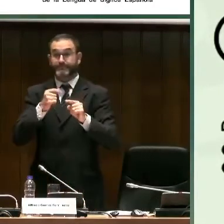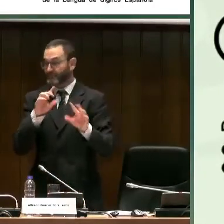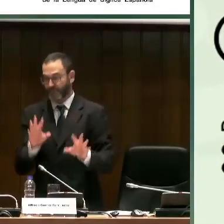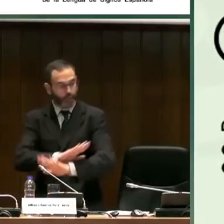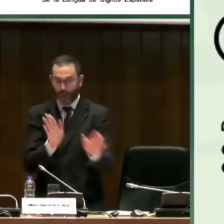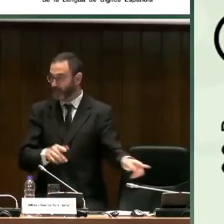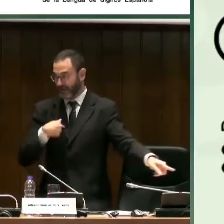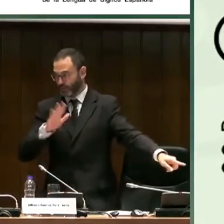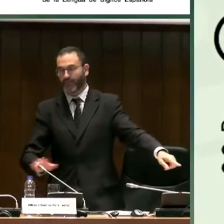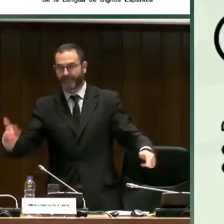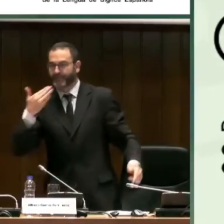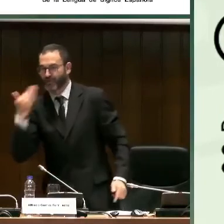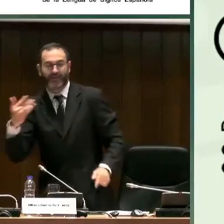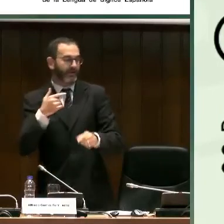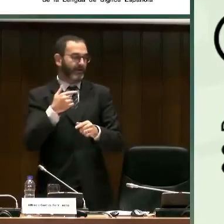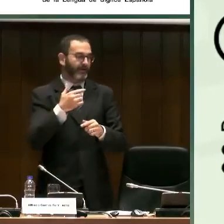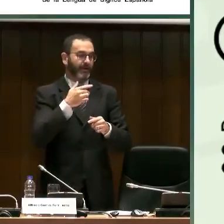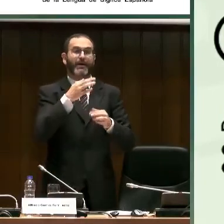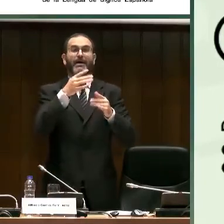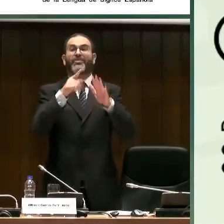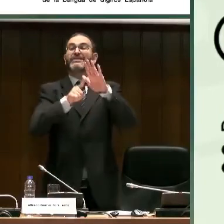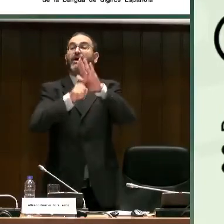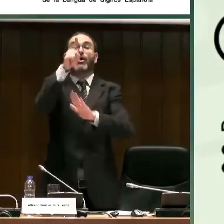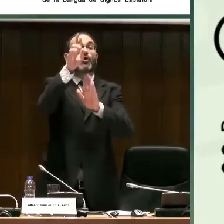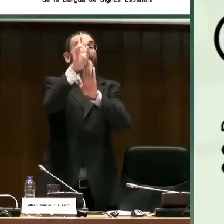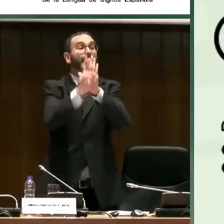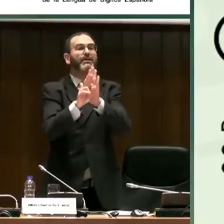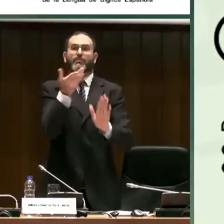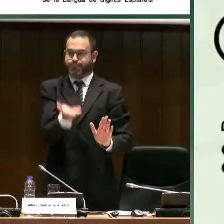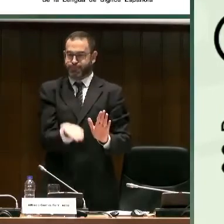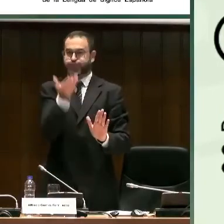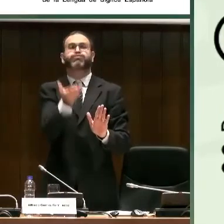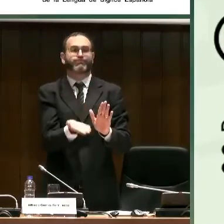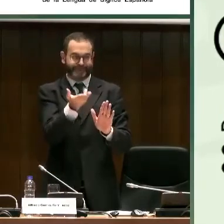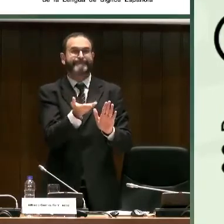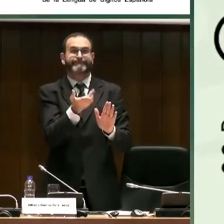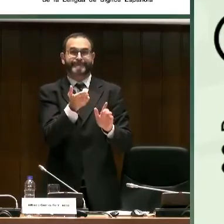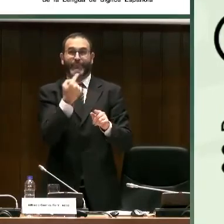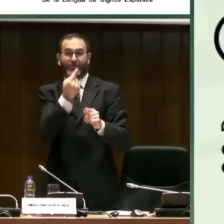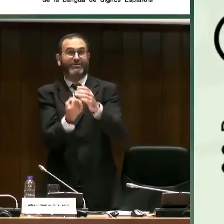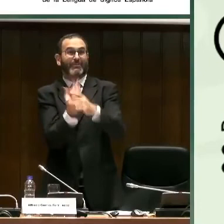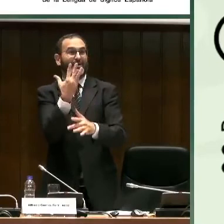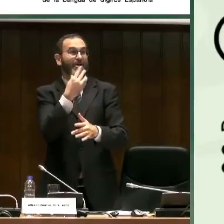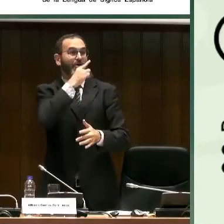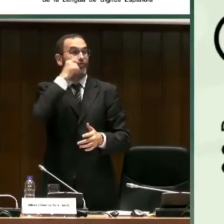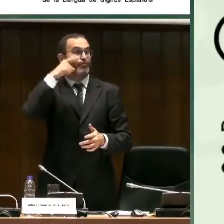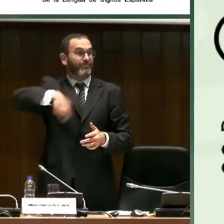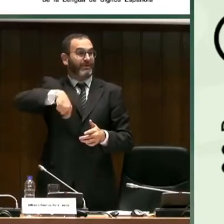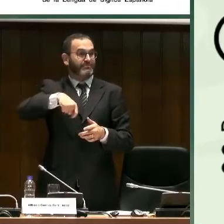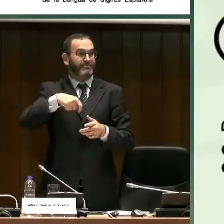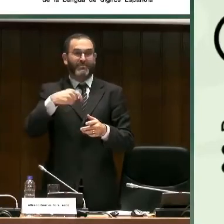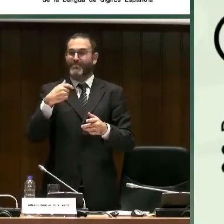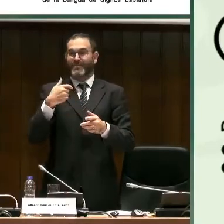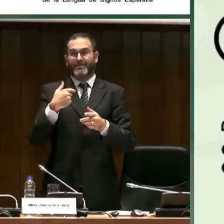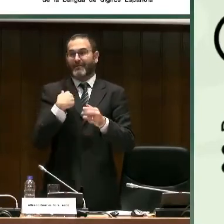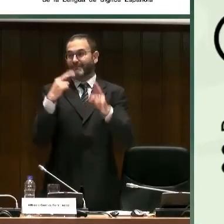suficientes para cubrir este tipo de servicios. Y ya lo último, muchas gracias, es el desarrollo del reglamento. Es fundamental este aspecto. Esta